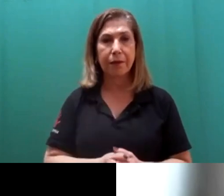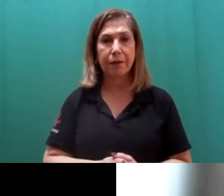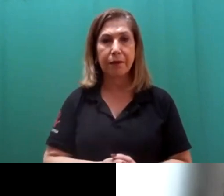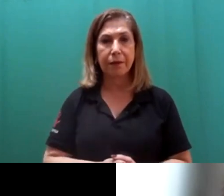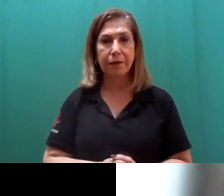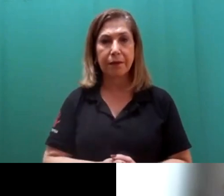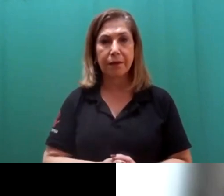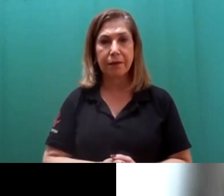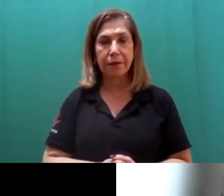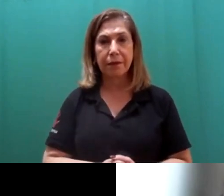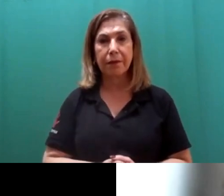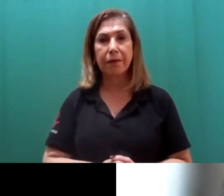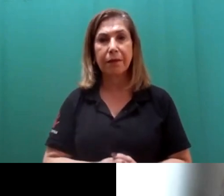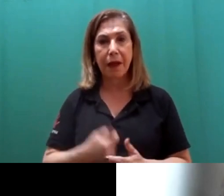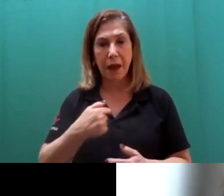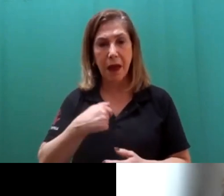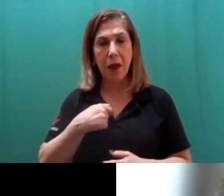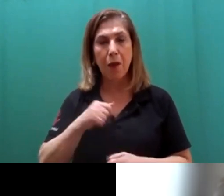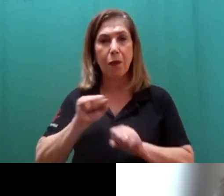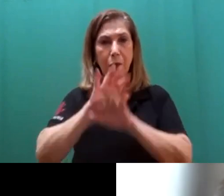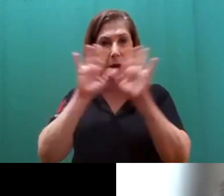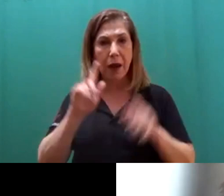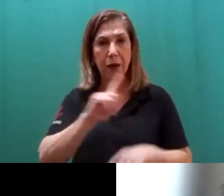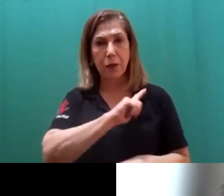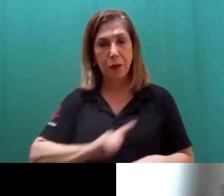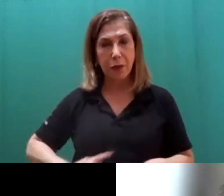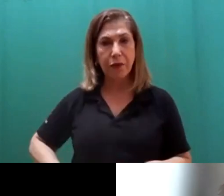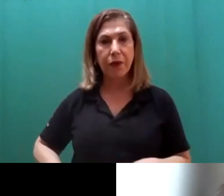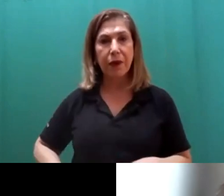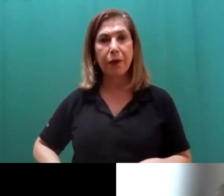the governance issue, let's say the interaction